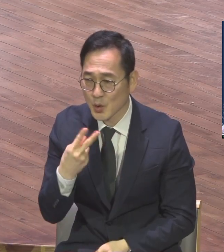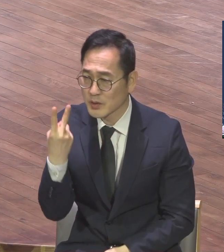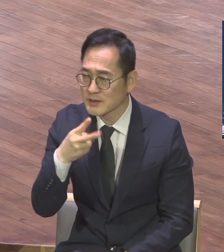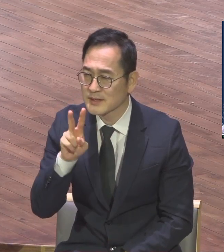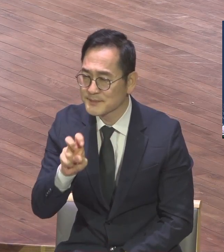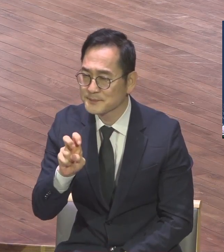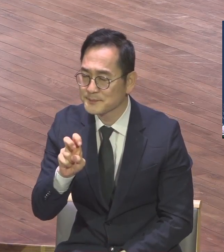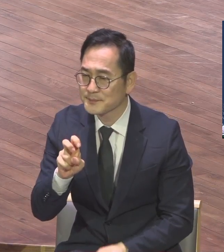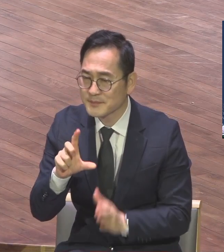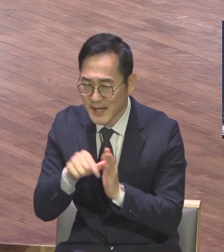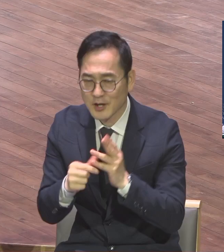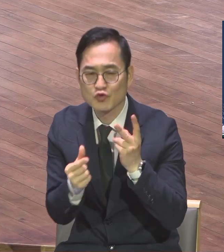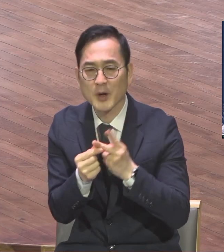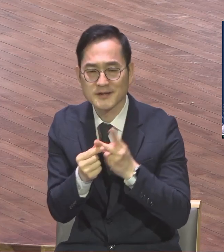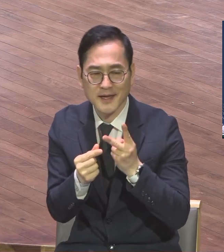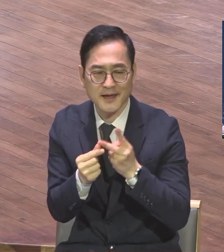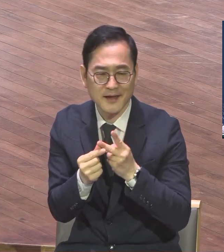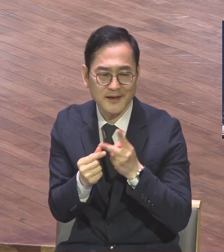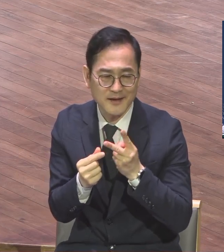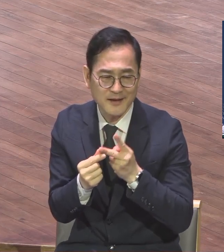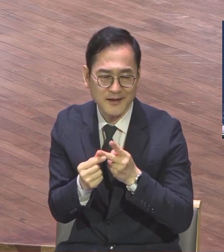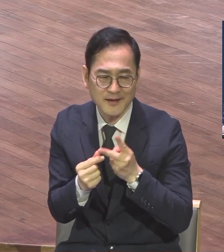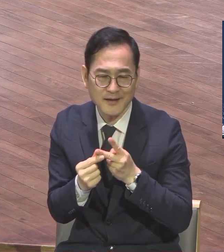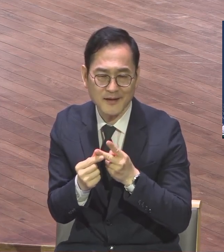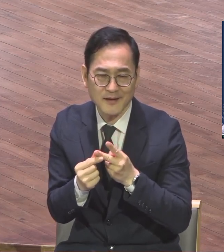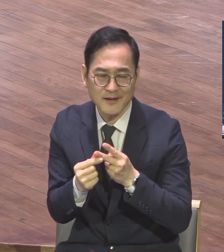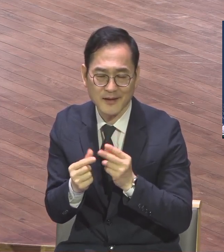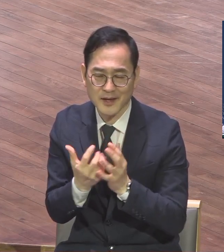2020년에 두 번째 총회장을 역임했는데